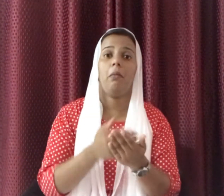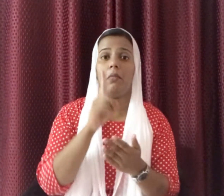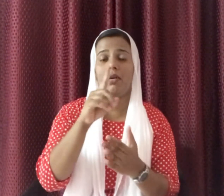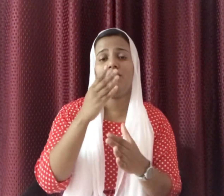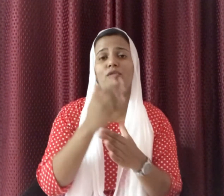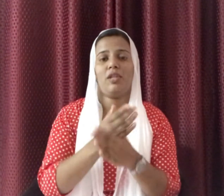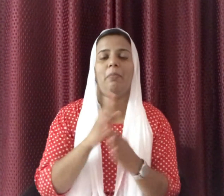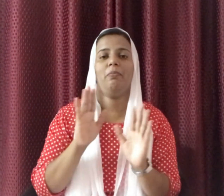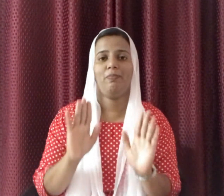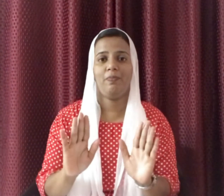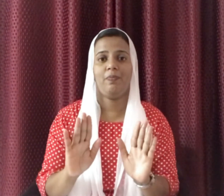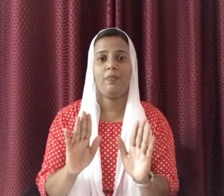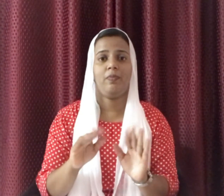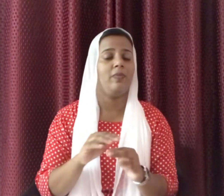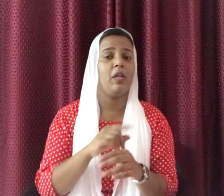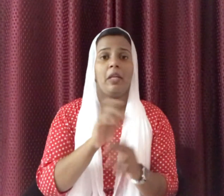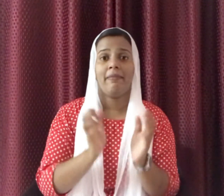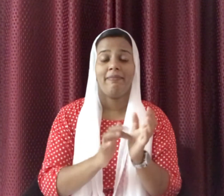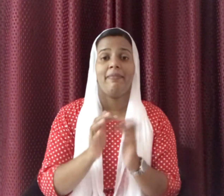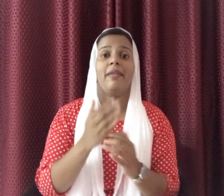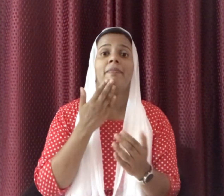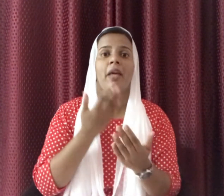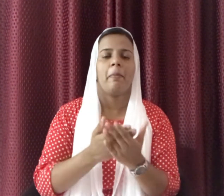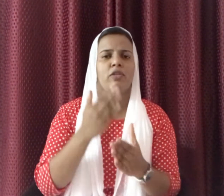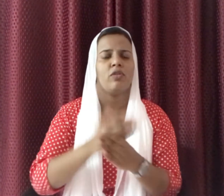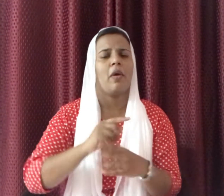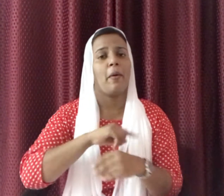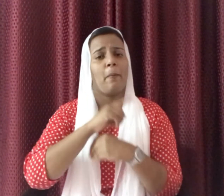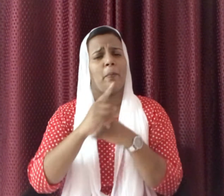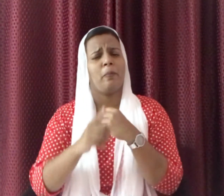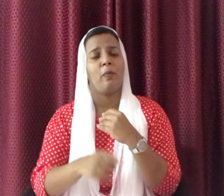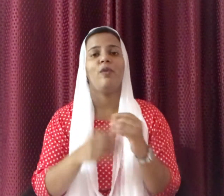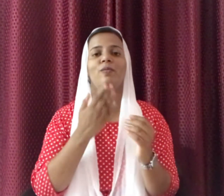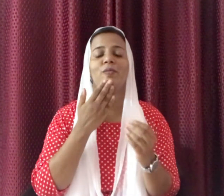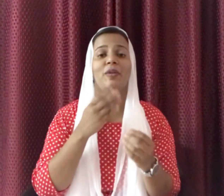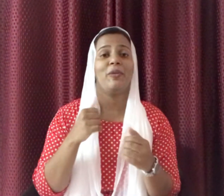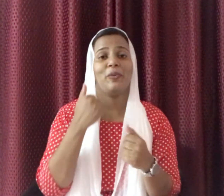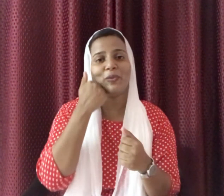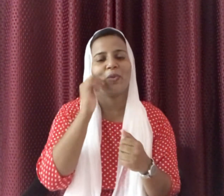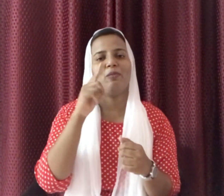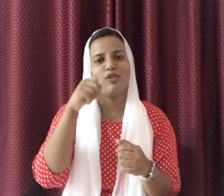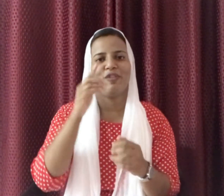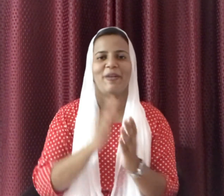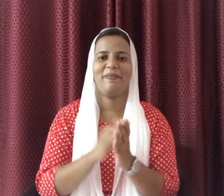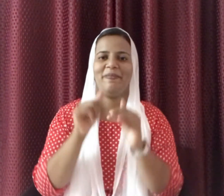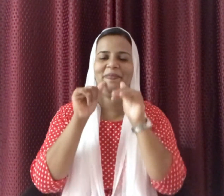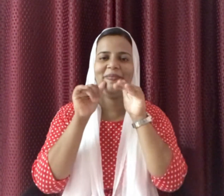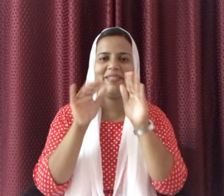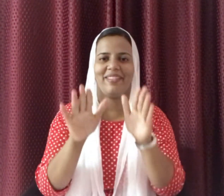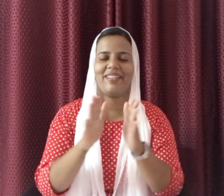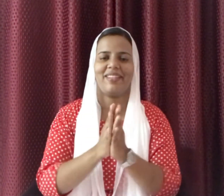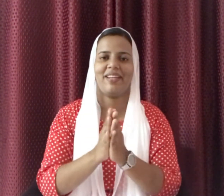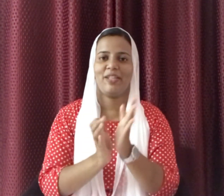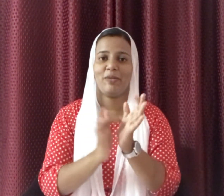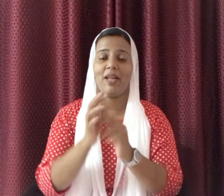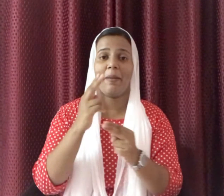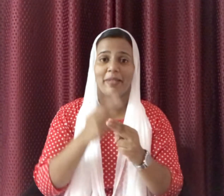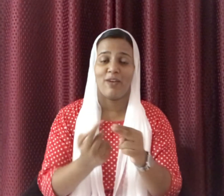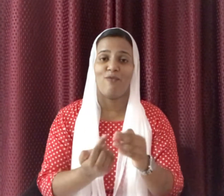മാത്രമേ പ്രവർത്തിക്കാവുള്ളൂ. നന്മ ചെയ്യുന്നവൻ എൽക്കാരും സുഖമായി വസിക്കും. കർത്താവ് നിങ്ങളെ അനുഗ്രഹിക്കട്ടെ. യേശു ക്രിസ്തുവിൻ്റെ നാമത്തിൽ